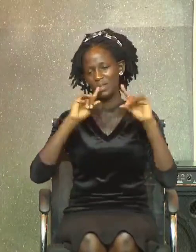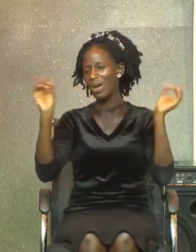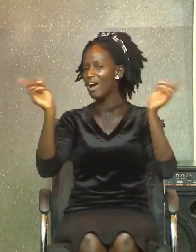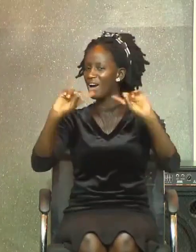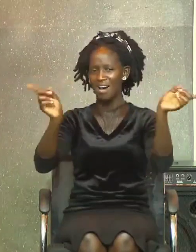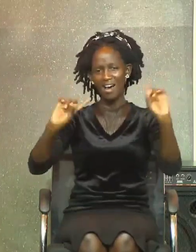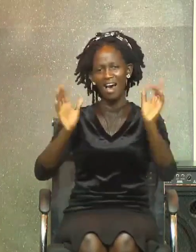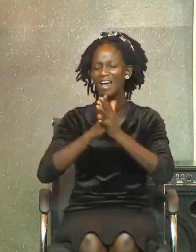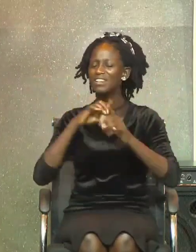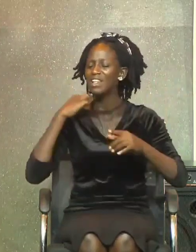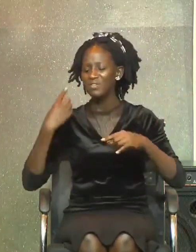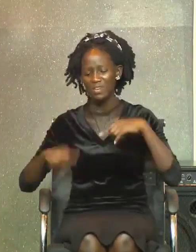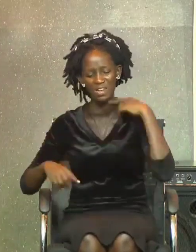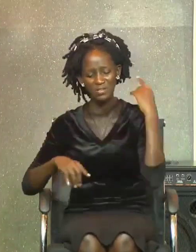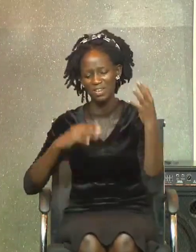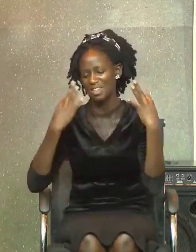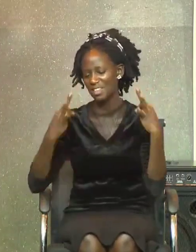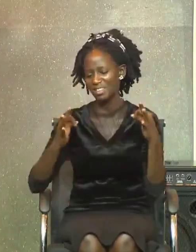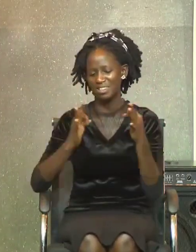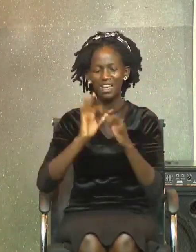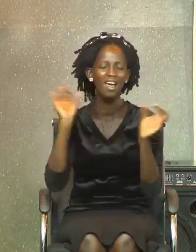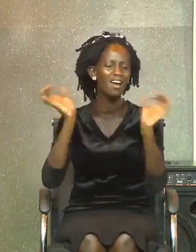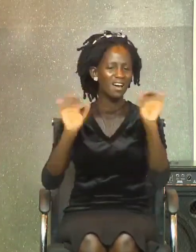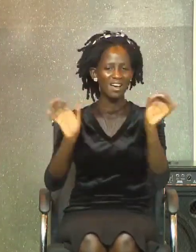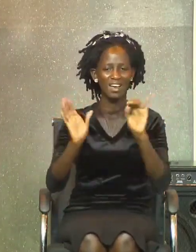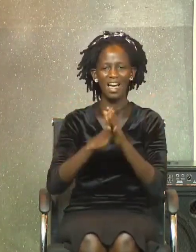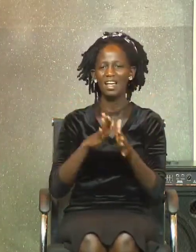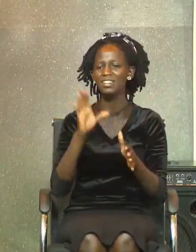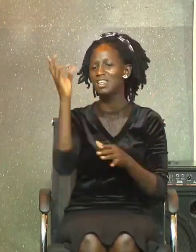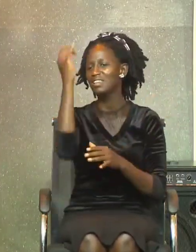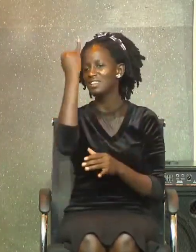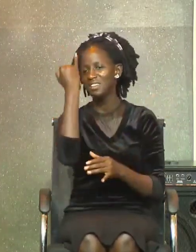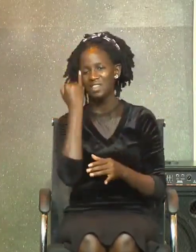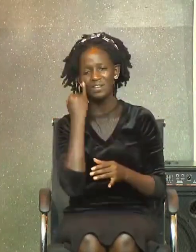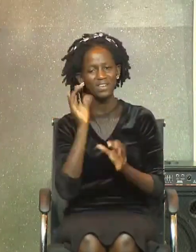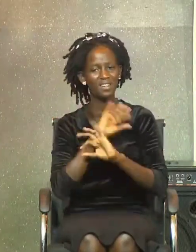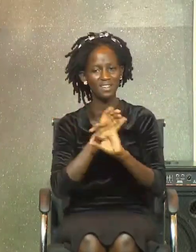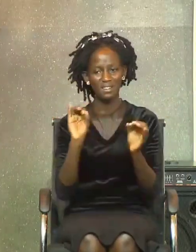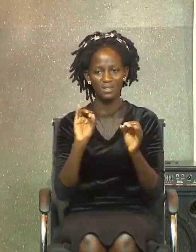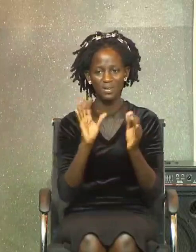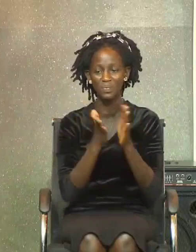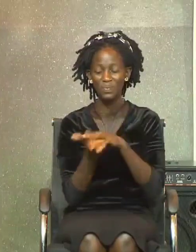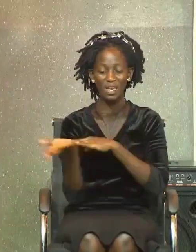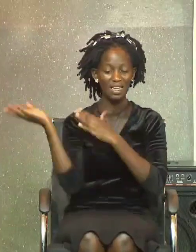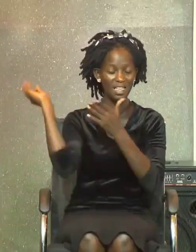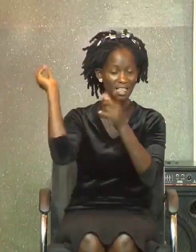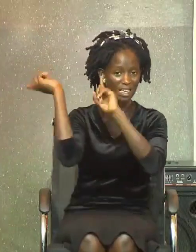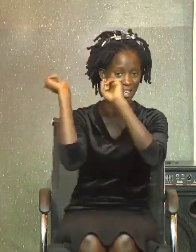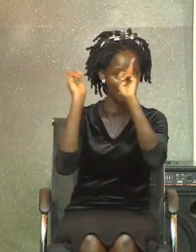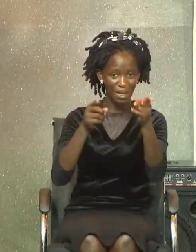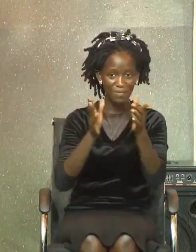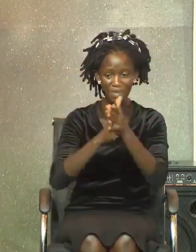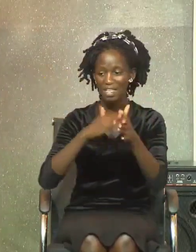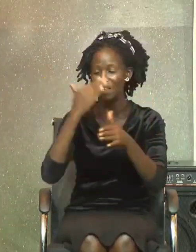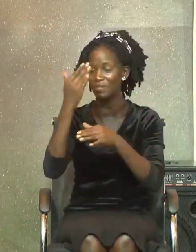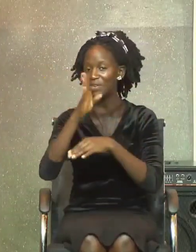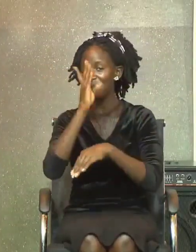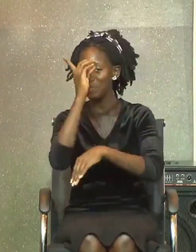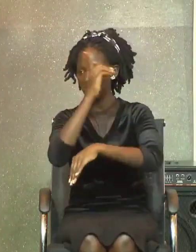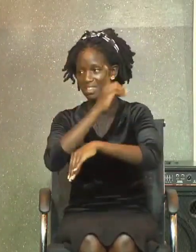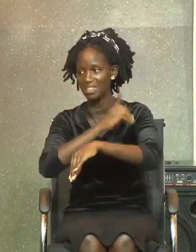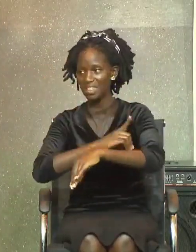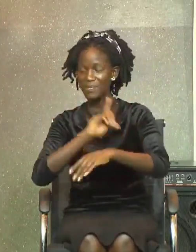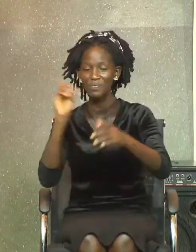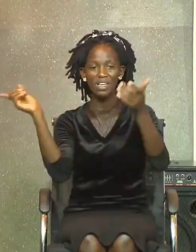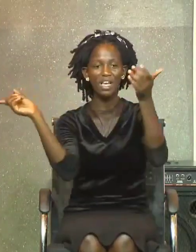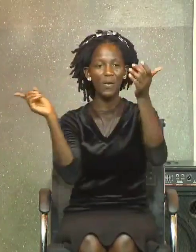byabadde naawe wabitutte siriyasi bwe nadda nga bwe nali ntambula enkya ne